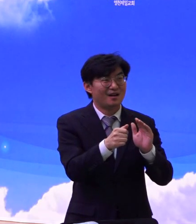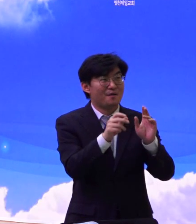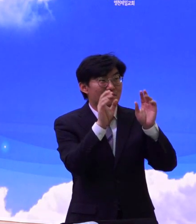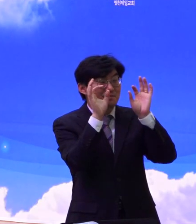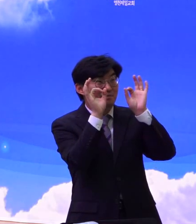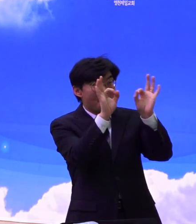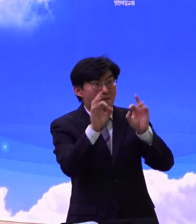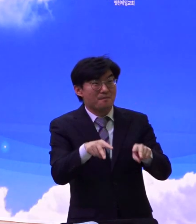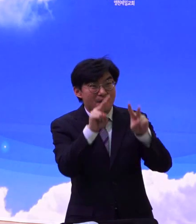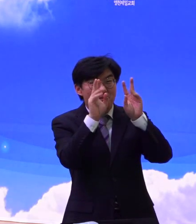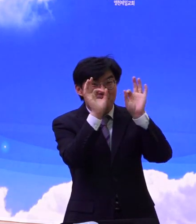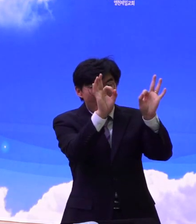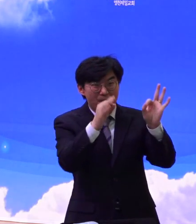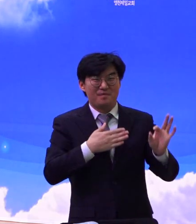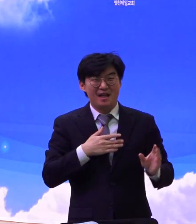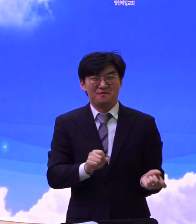있었고